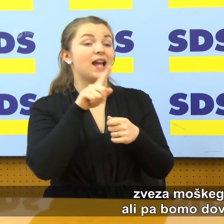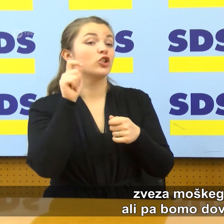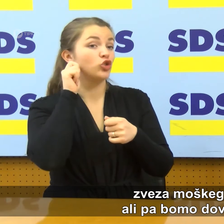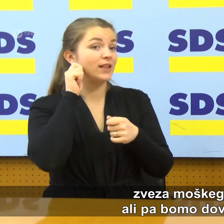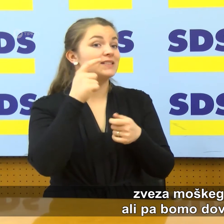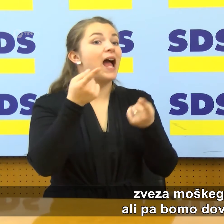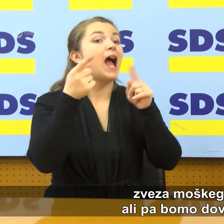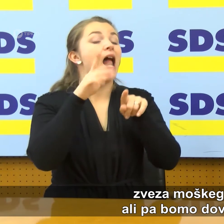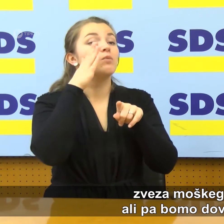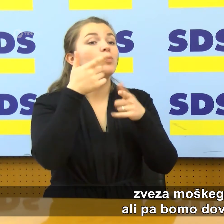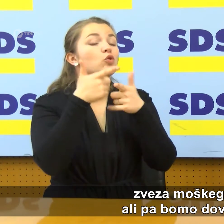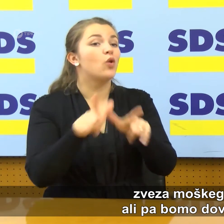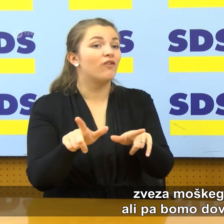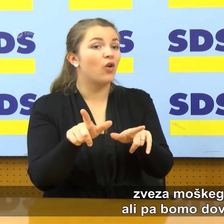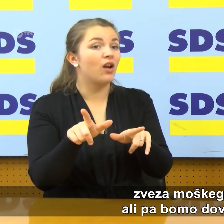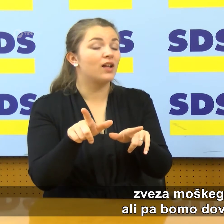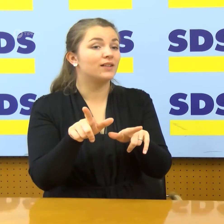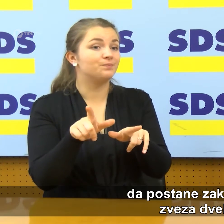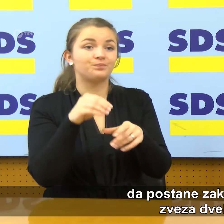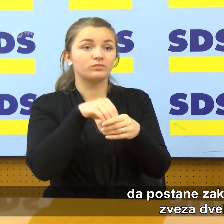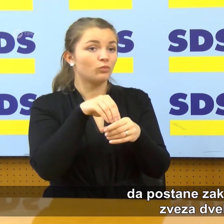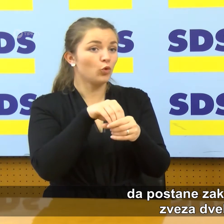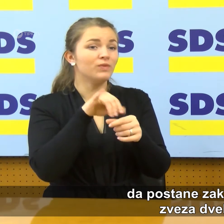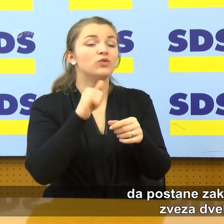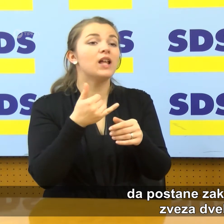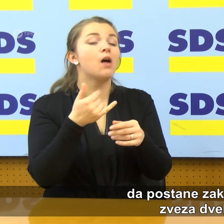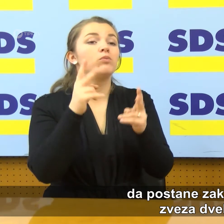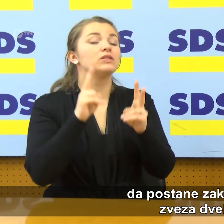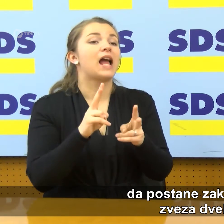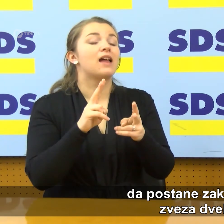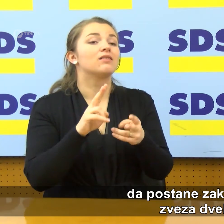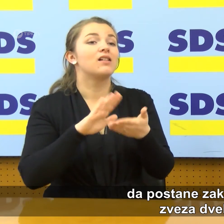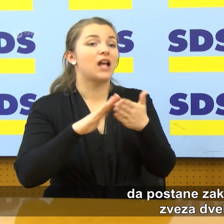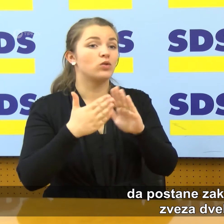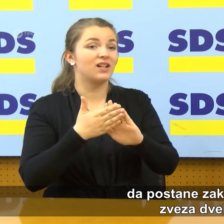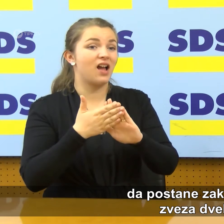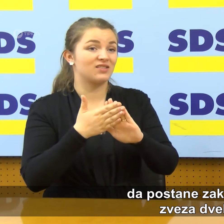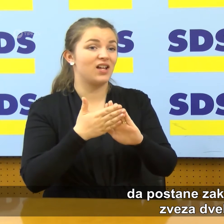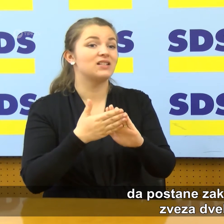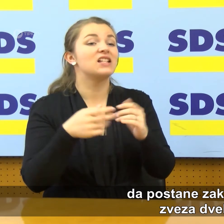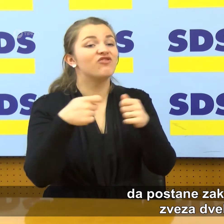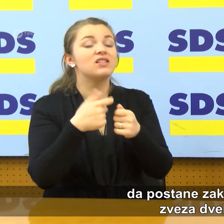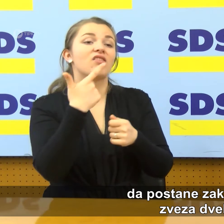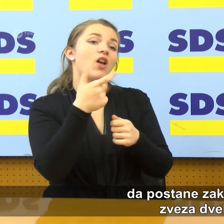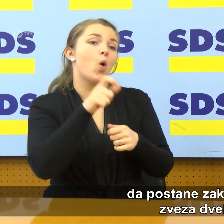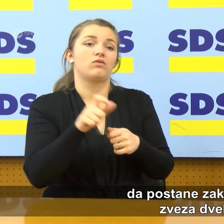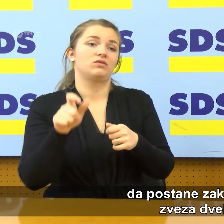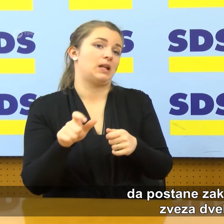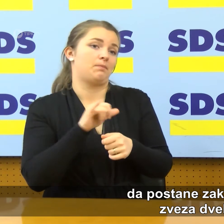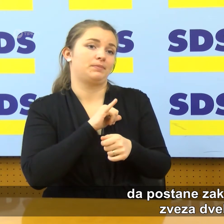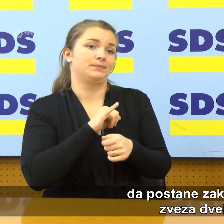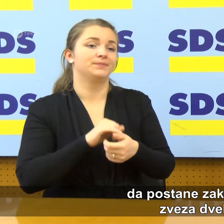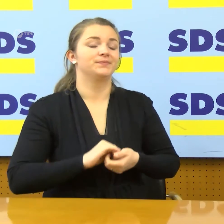ženske, ali pa bomo dovolili v bistvu, da postane zakonska zveza, zveza dveh oseb.